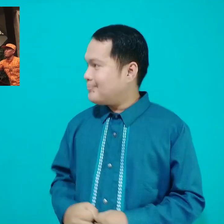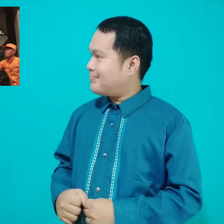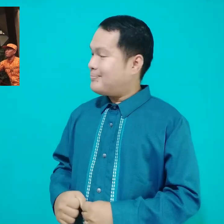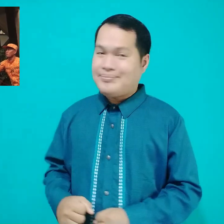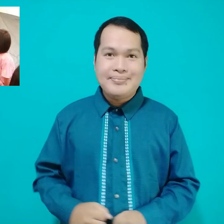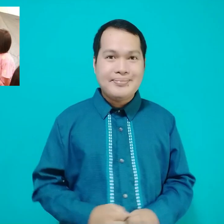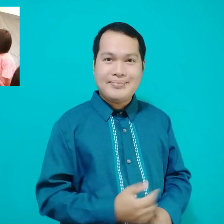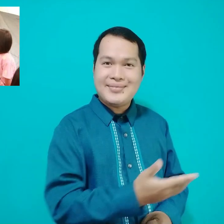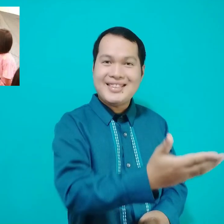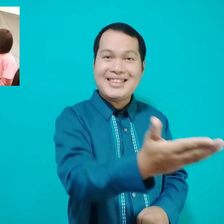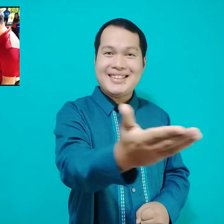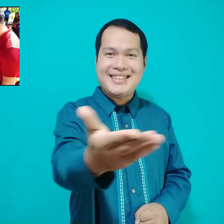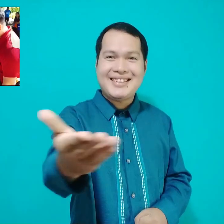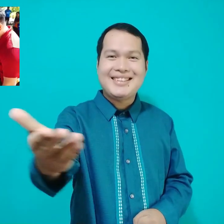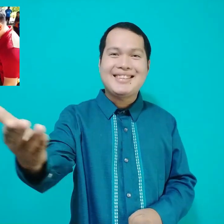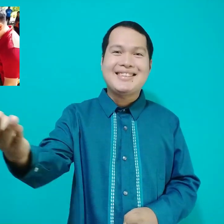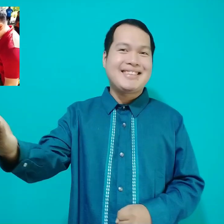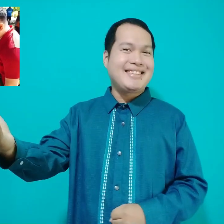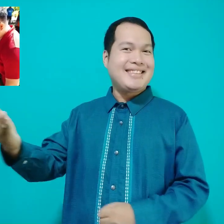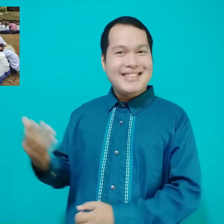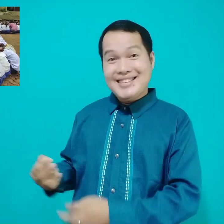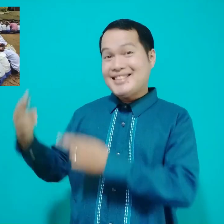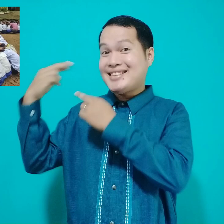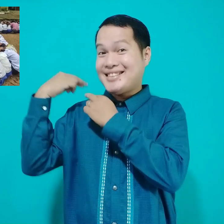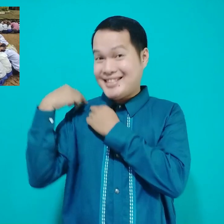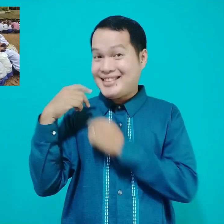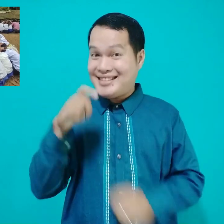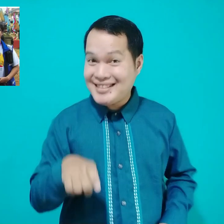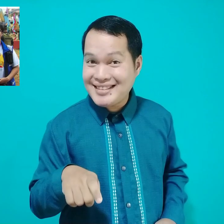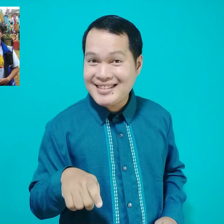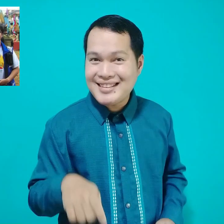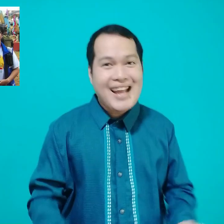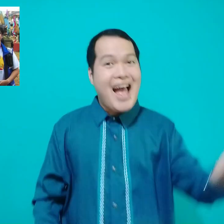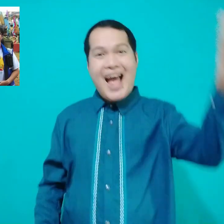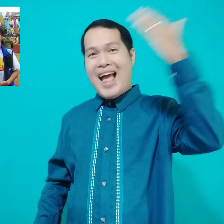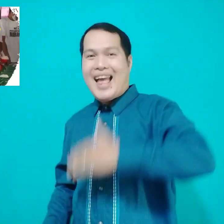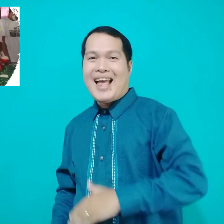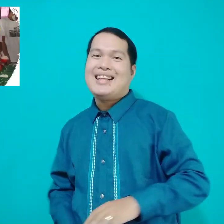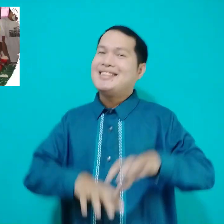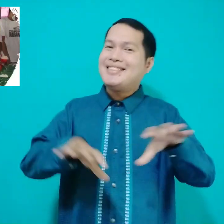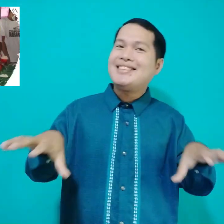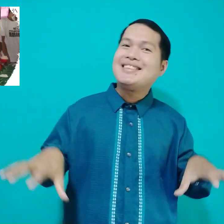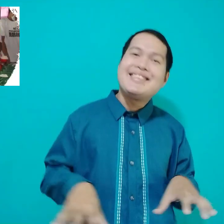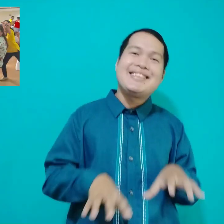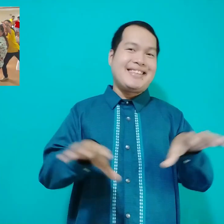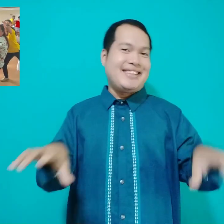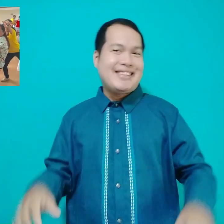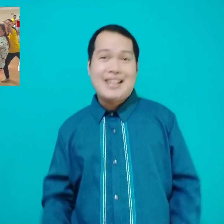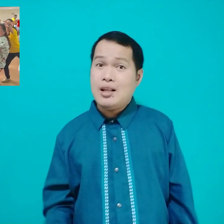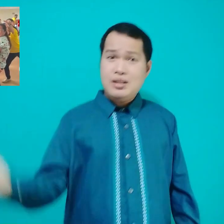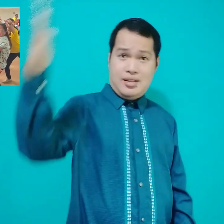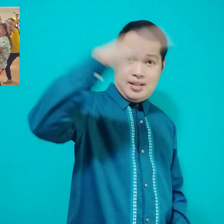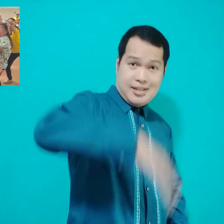Tungkulung to Tungkulung ng bawat mamamayan Kaya Tara na, hilos